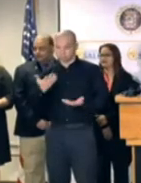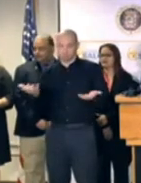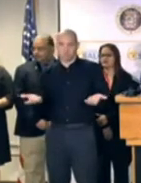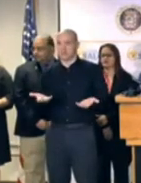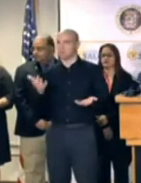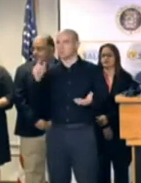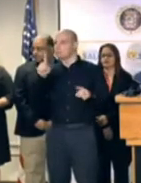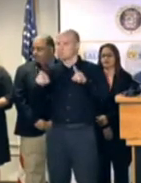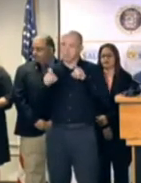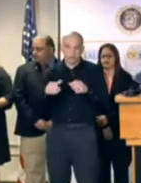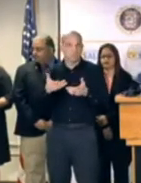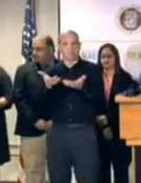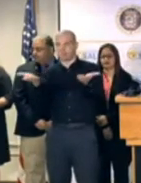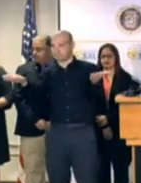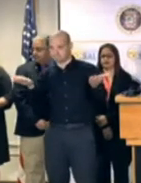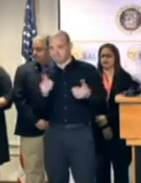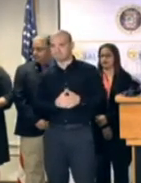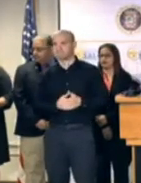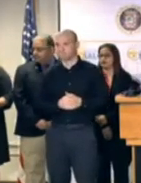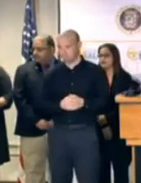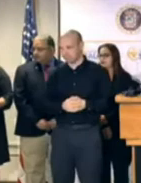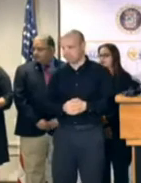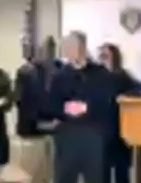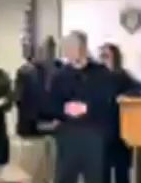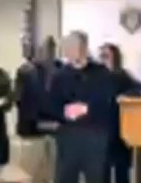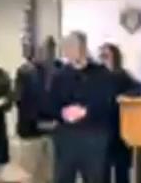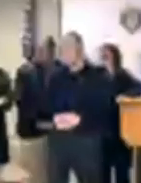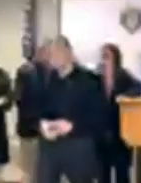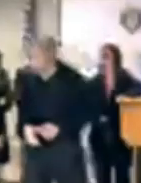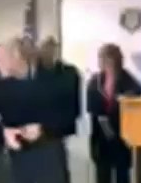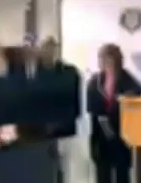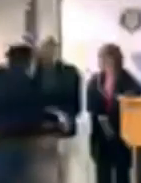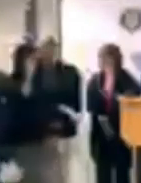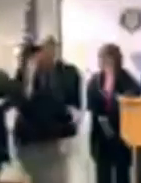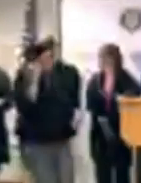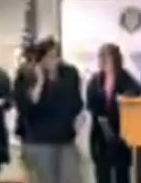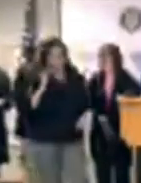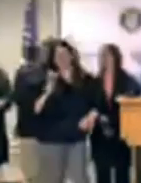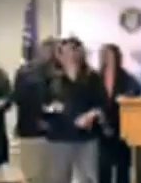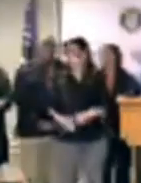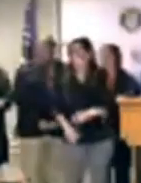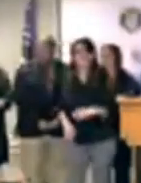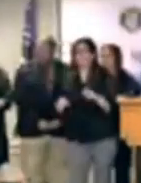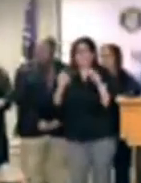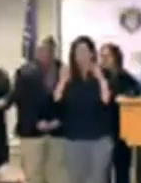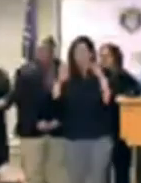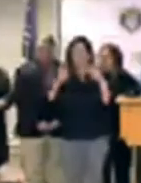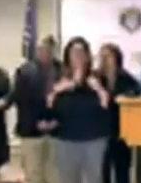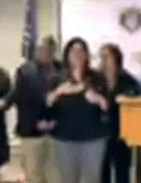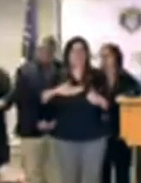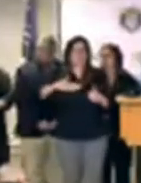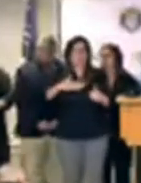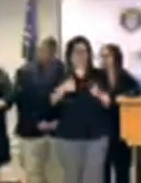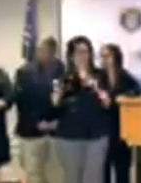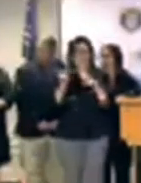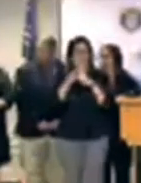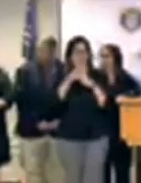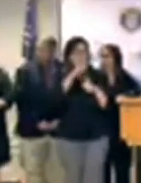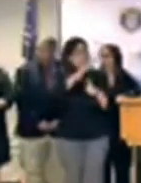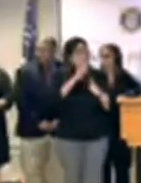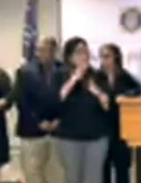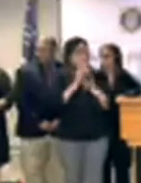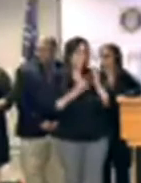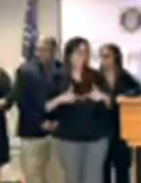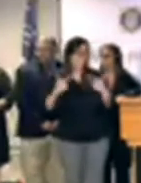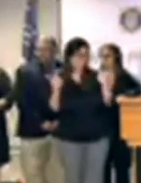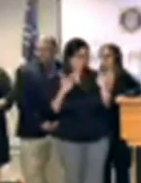que tengan ustedes a bien hacernos. Como les dije, vamos a tener las preguntas de todos. Voy a tratar de darle prioridad a los que están en vivo, aunque sé que ahora todo el mundo